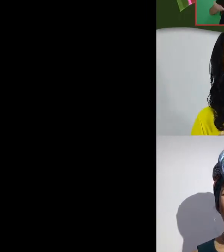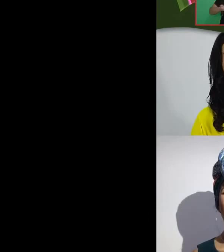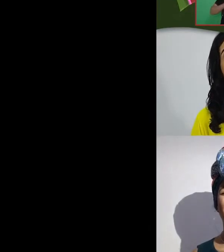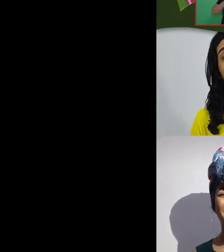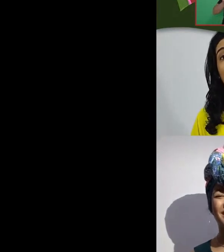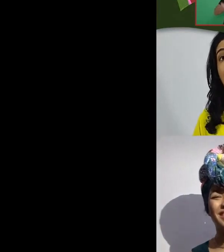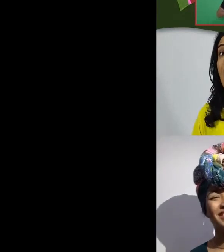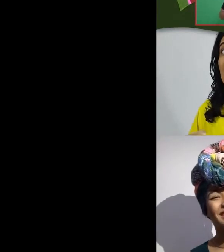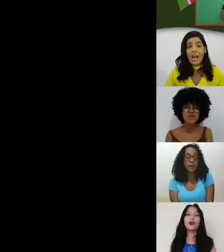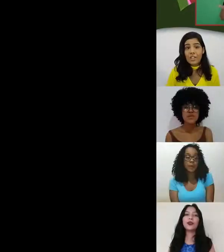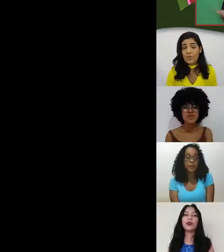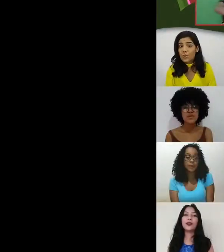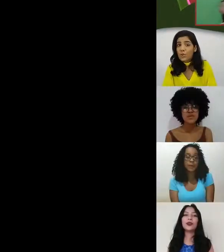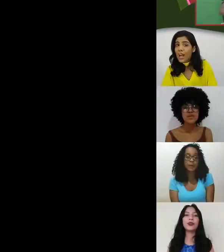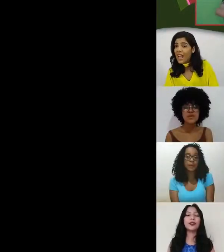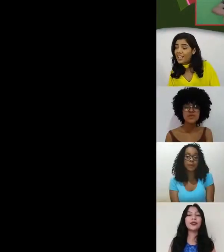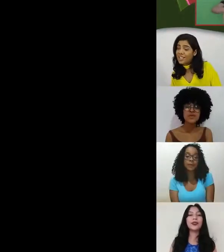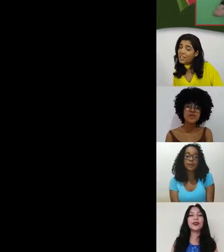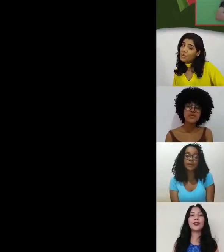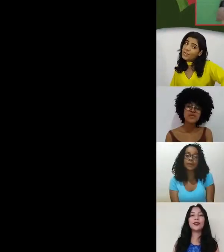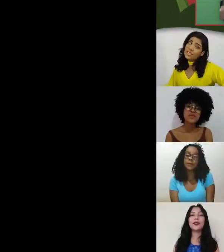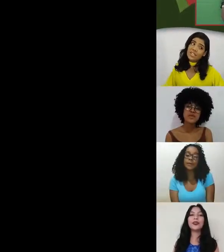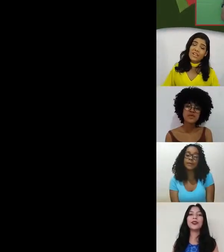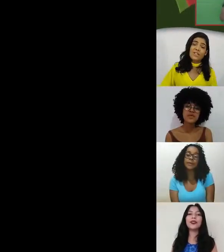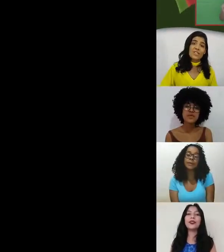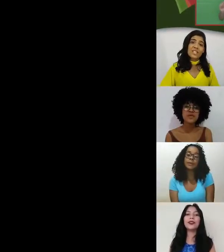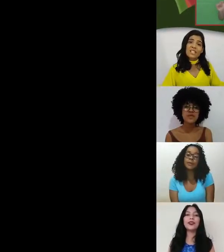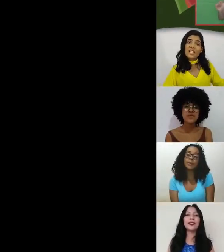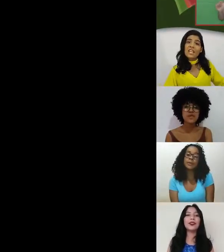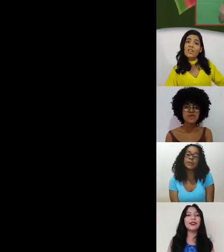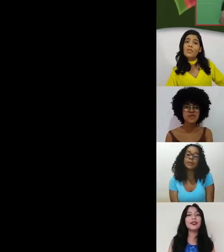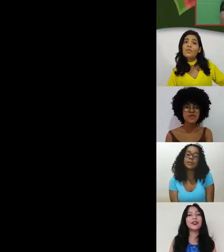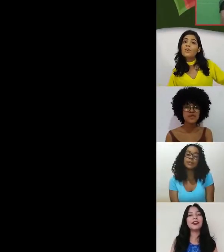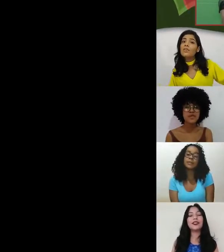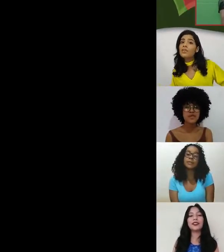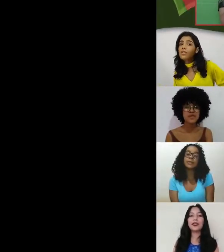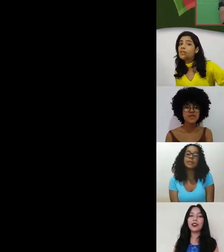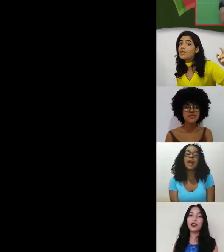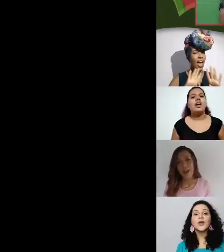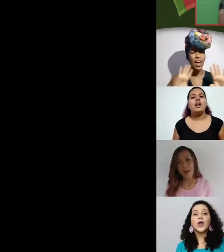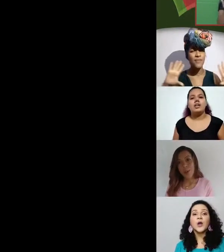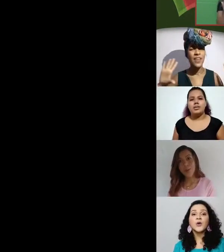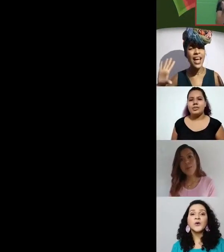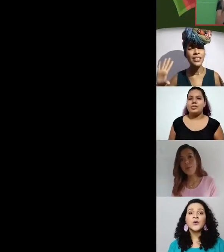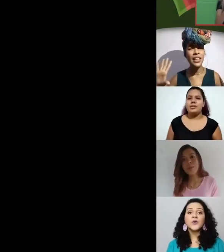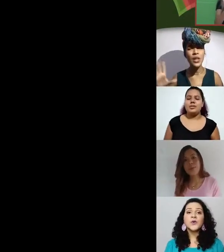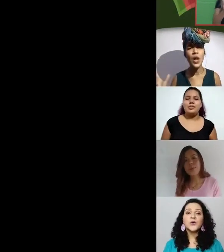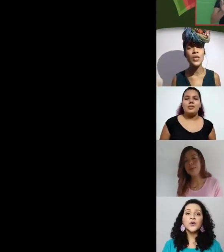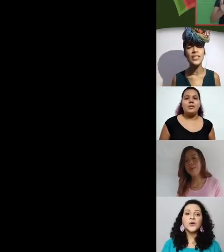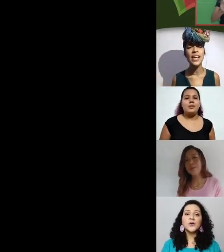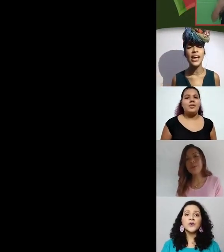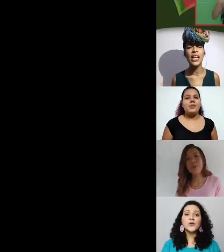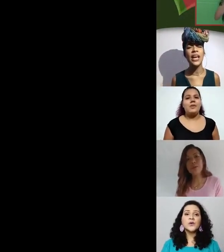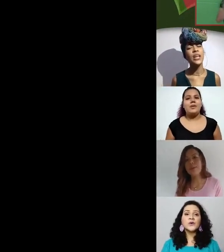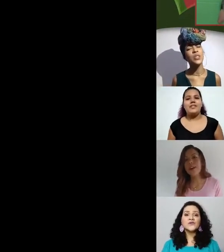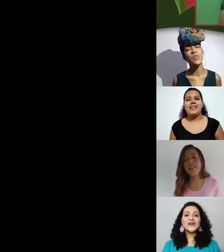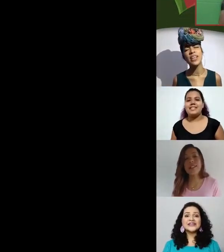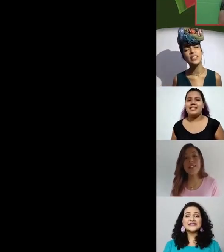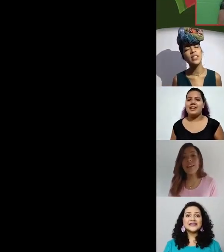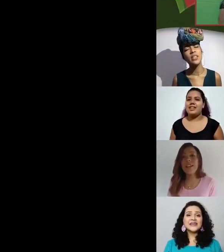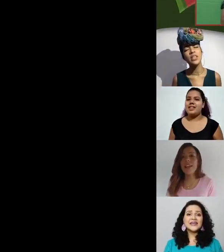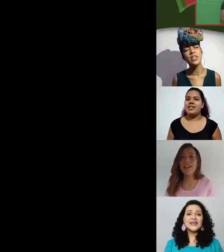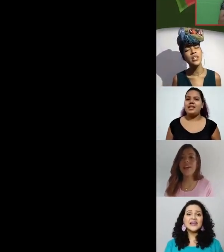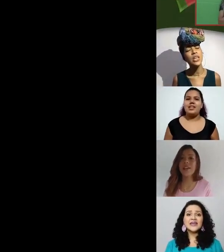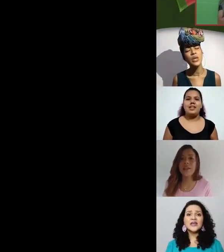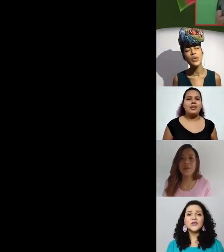reivindicado. As ruas e os seus vizinhos refletem todos eles